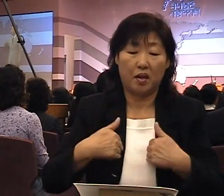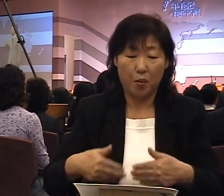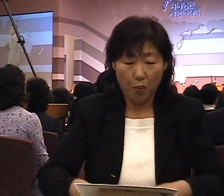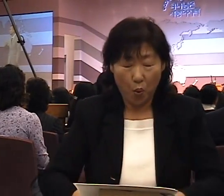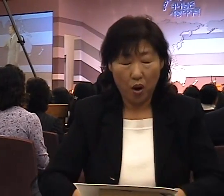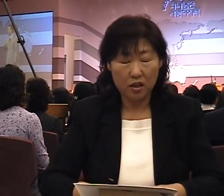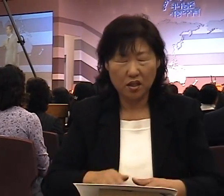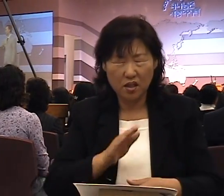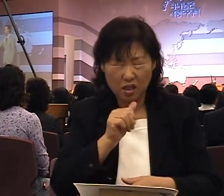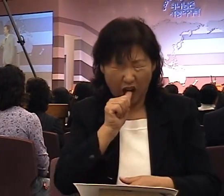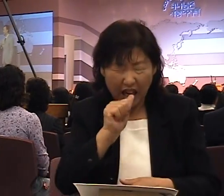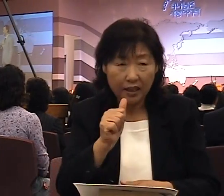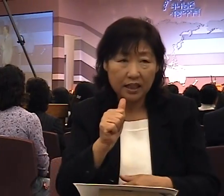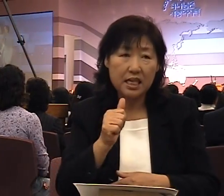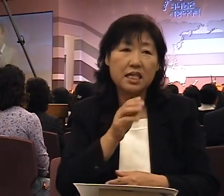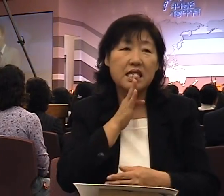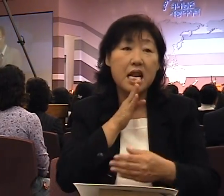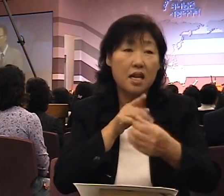이렇게 받아들일 수 있어야 합니다.